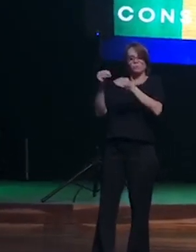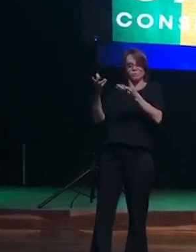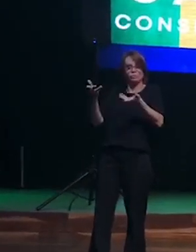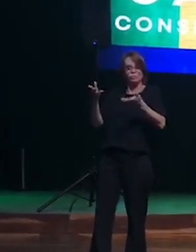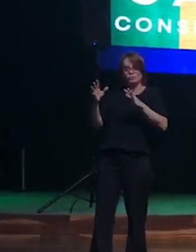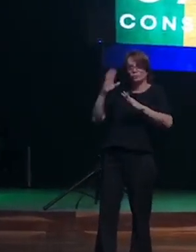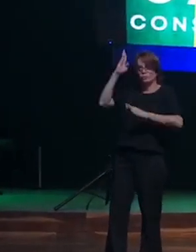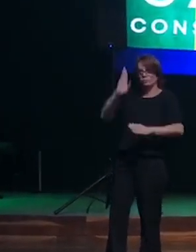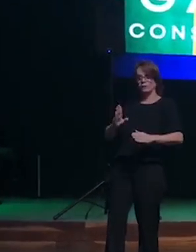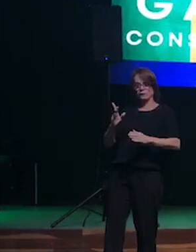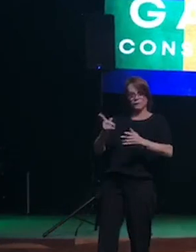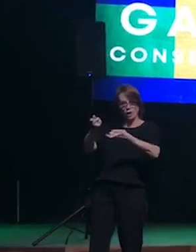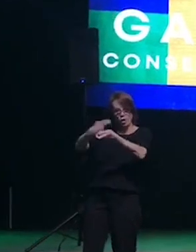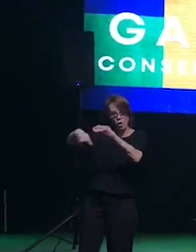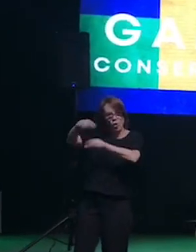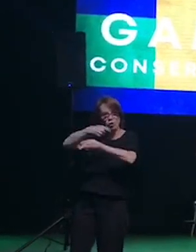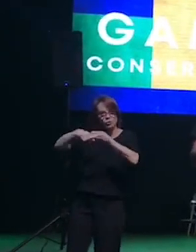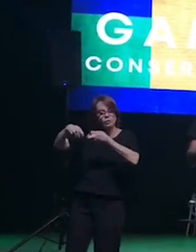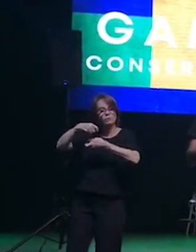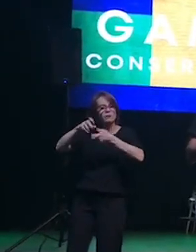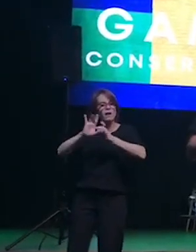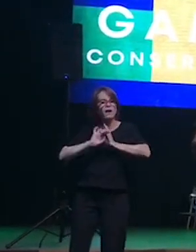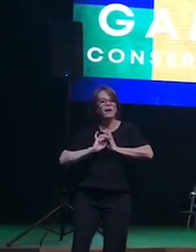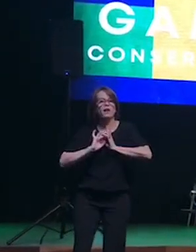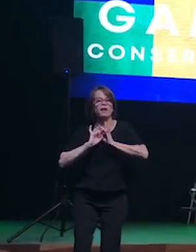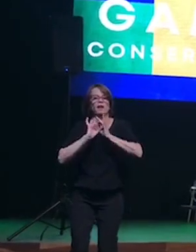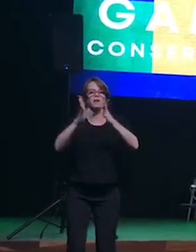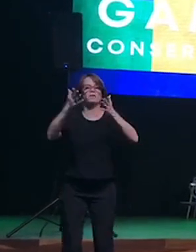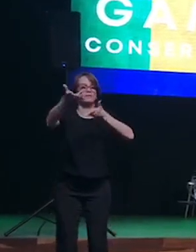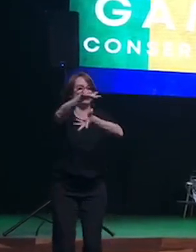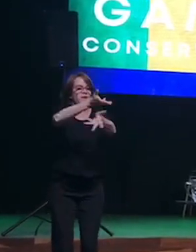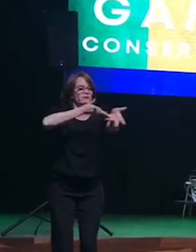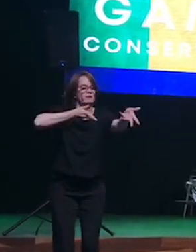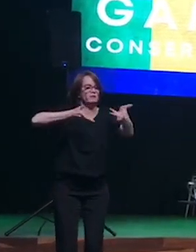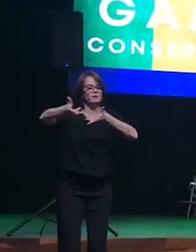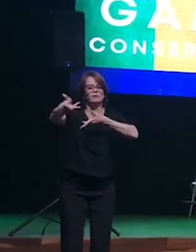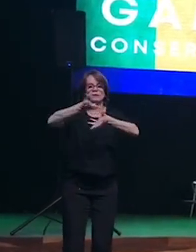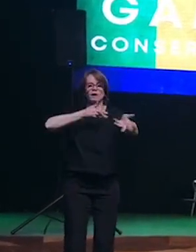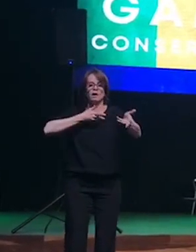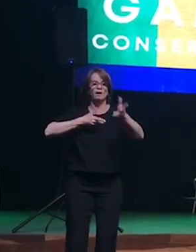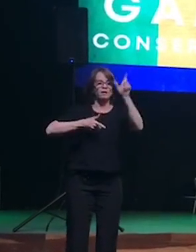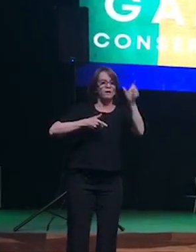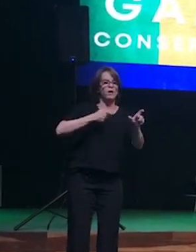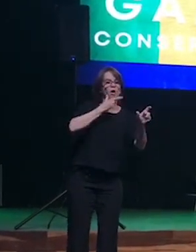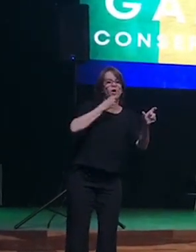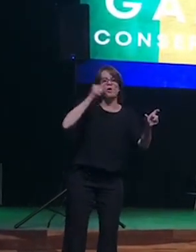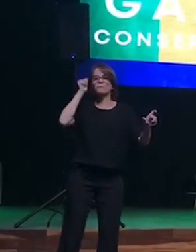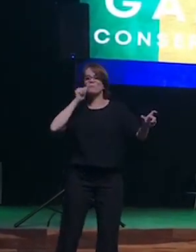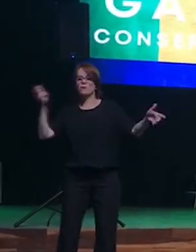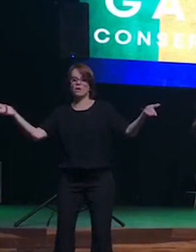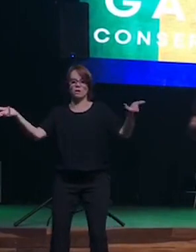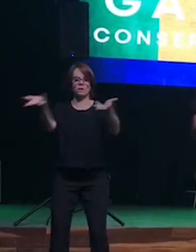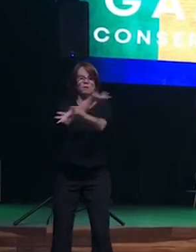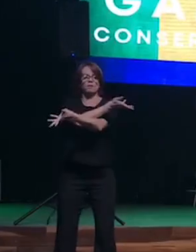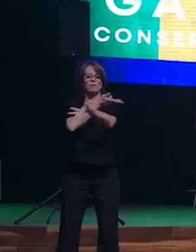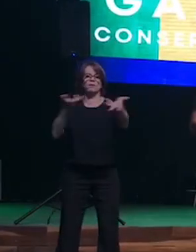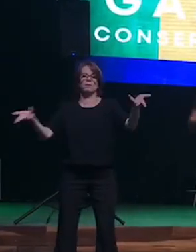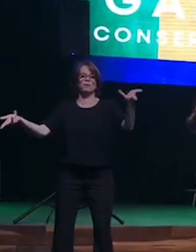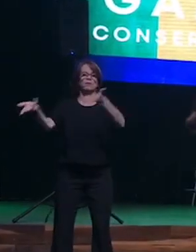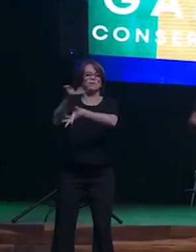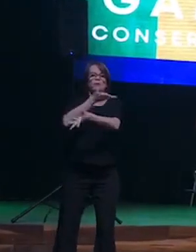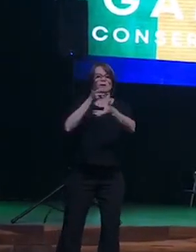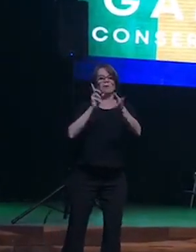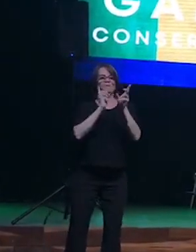não entendem que a economia é a livre interação entre homens e mulheres, trocando serviços